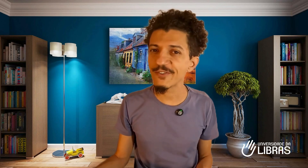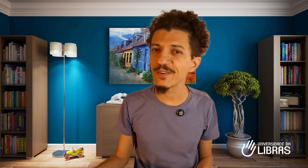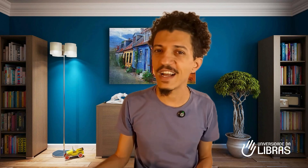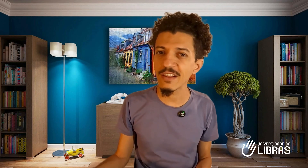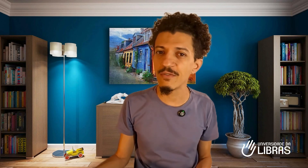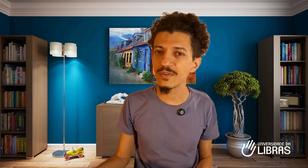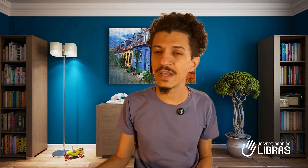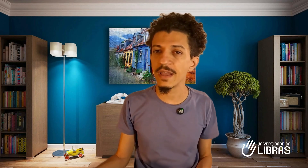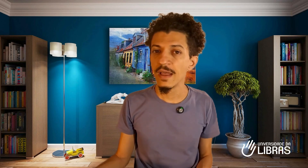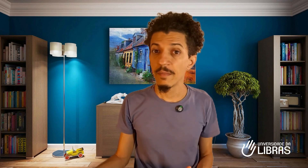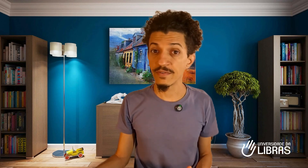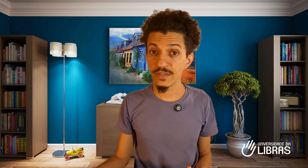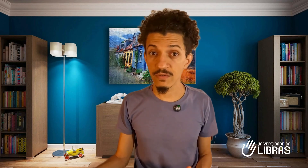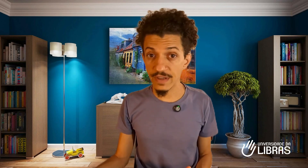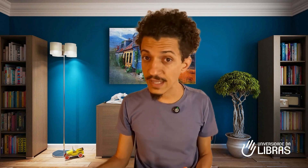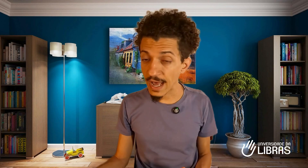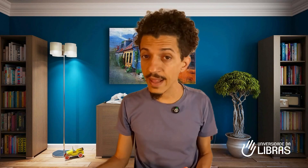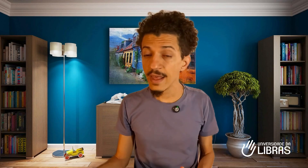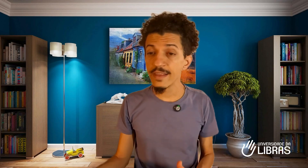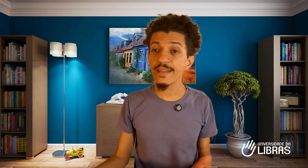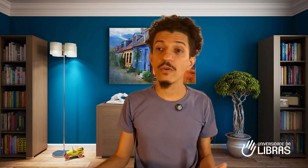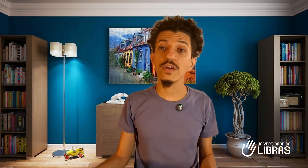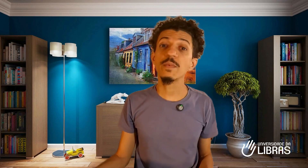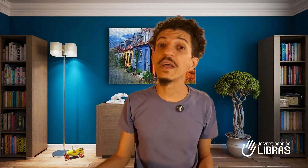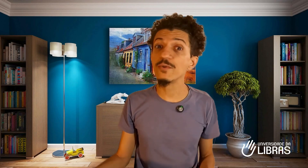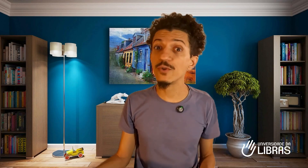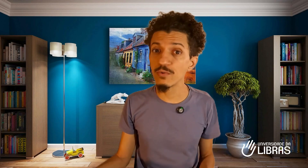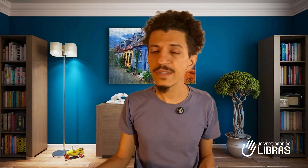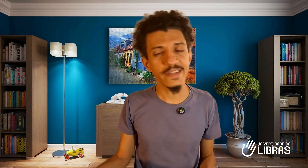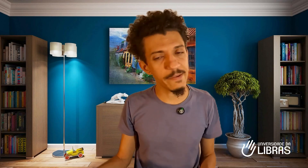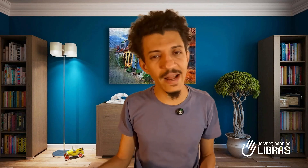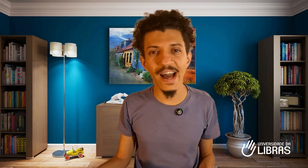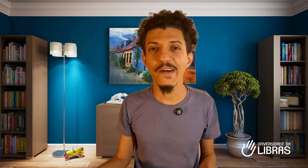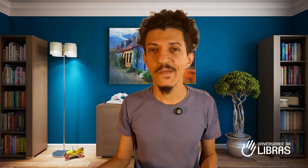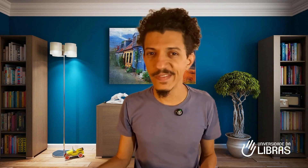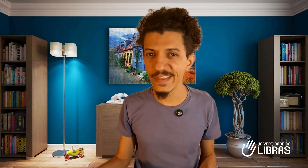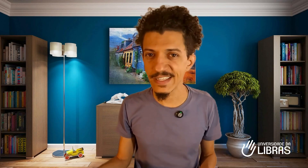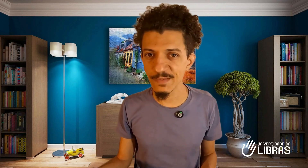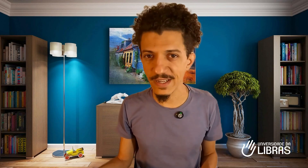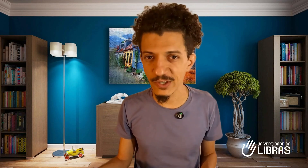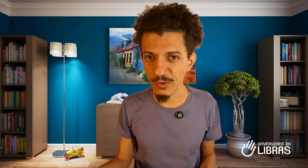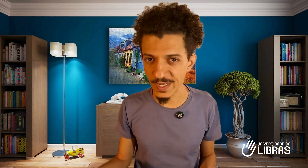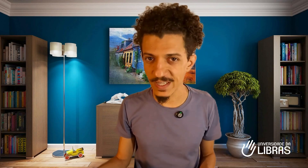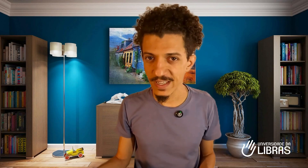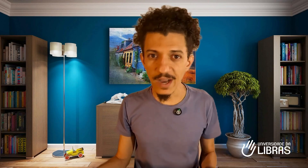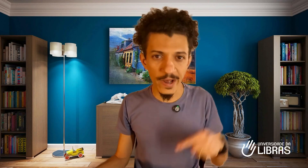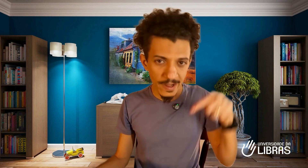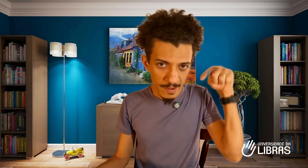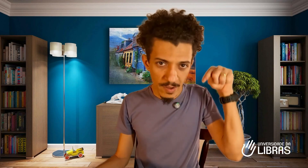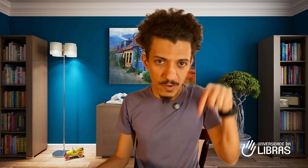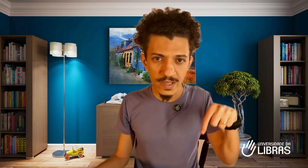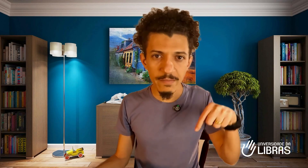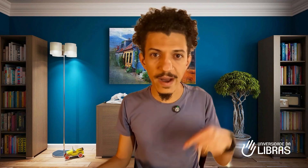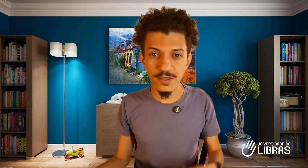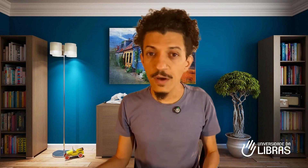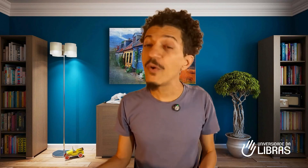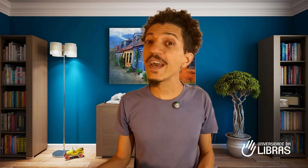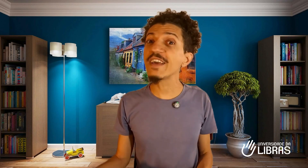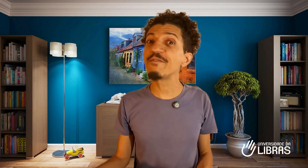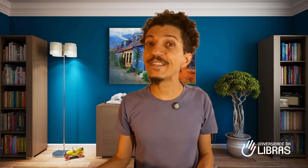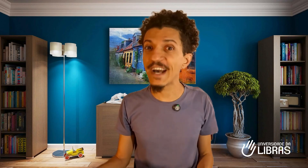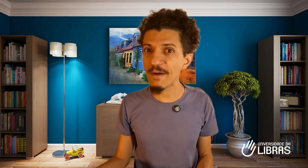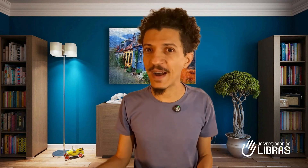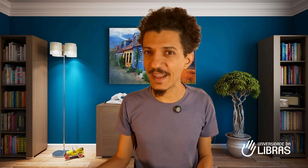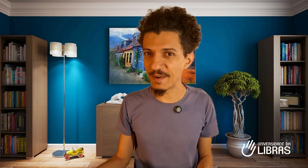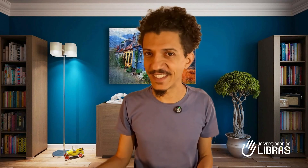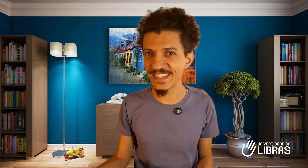fazer contato com você para vocês conversarem e então nós podemos juntos trabalhar nesses bastidores. Agora, me conta aqui embaixo, por que